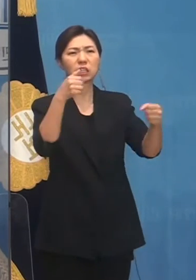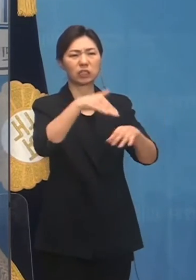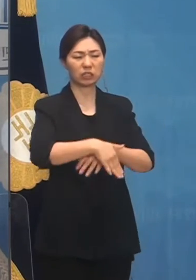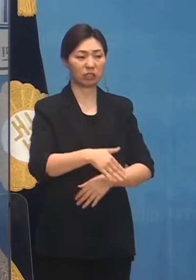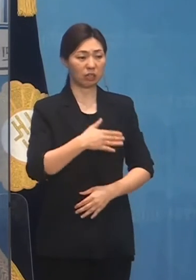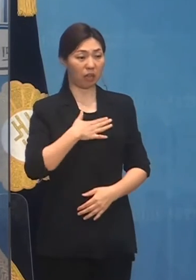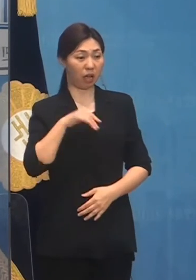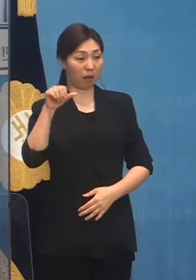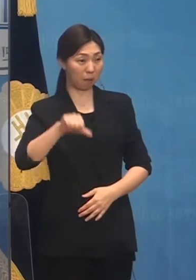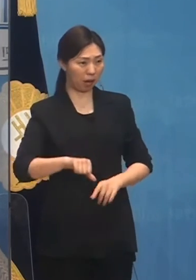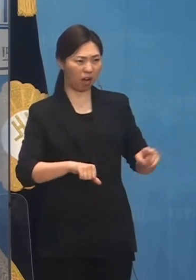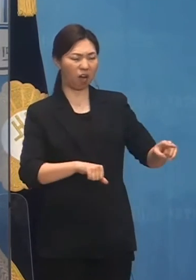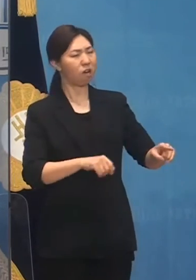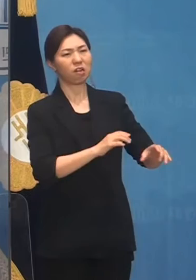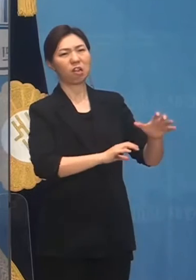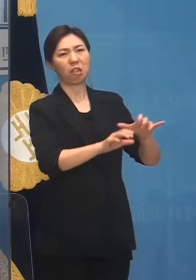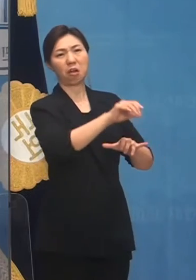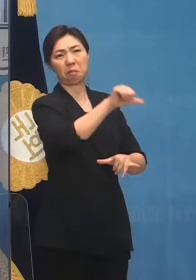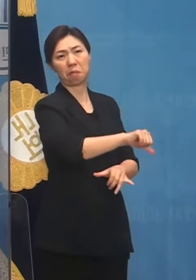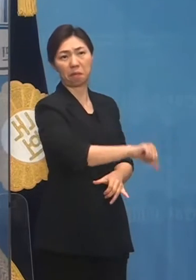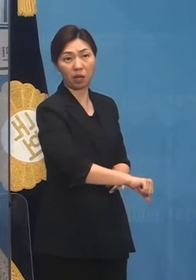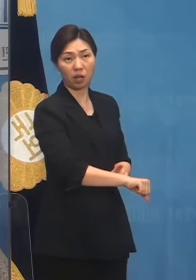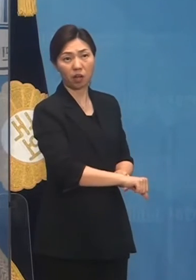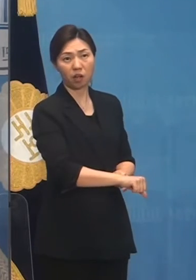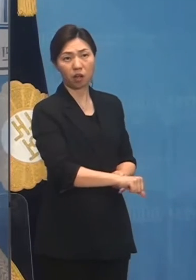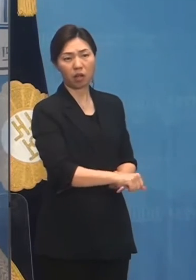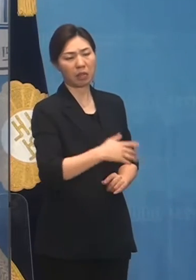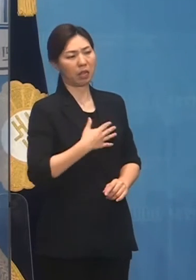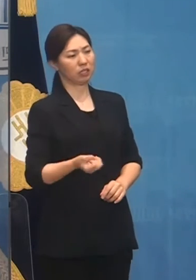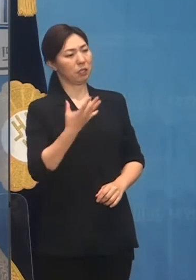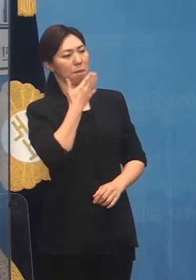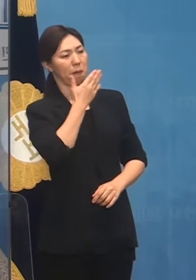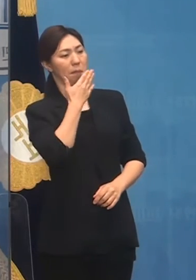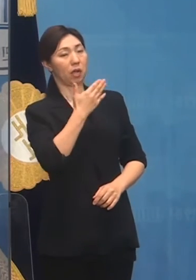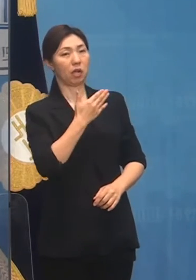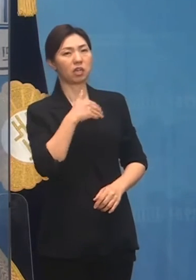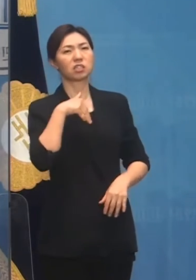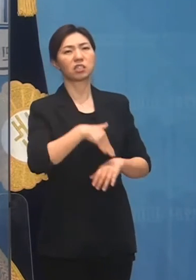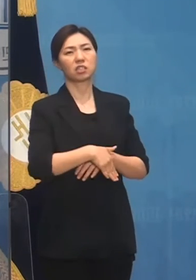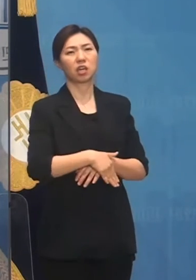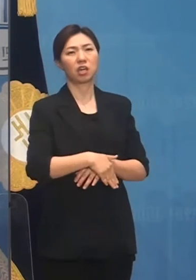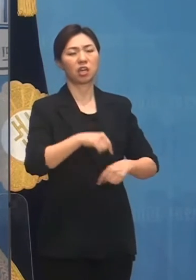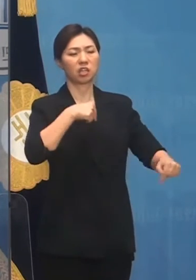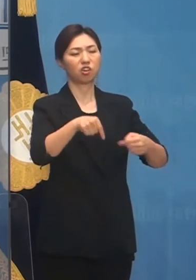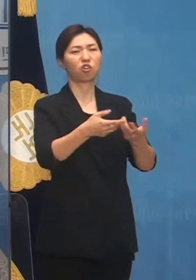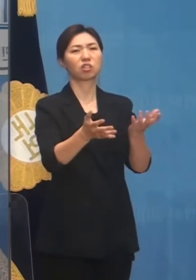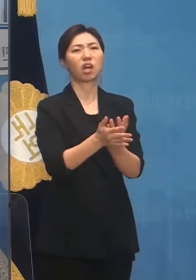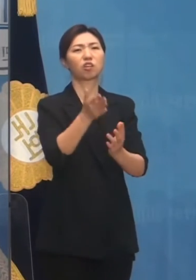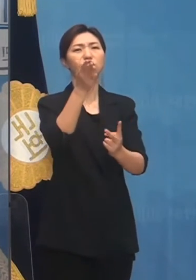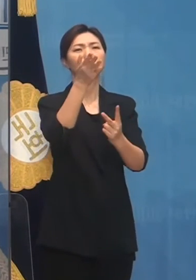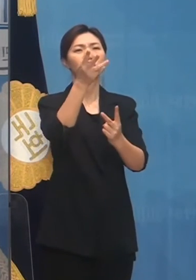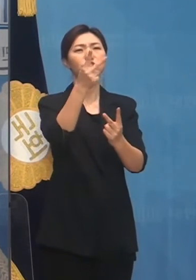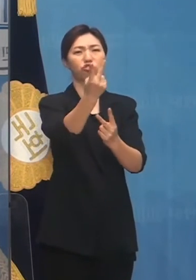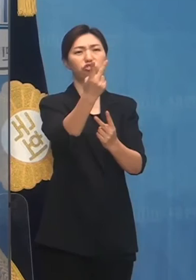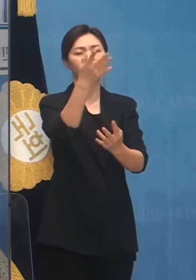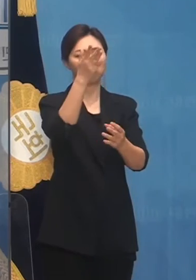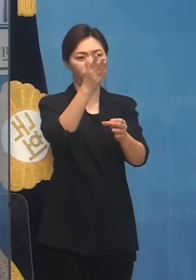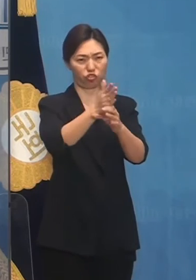못해도 남이 더 못하기만 하면 승리하는 양값 시스템 때문입니다. 이제 바꿔야